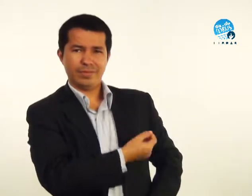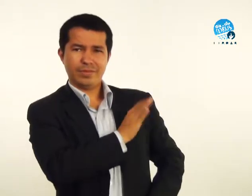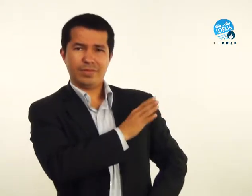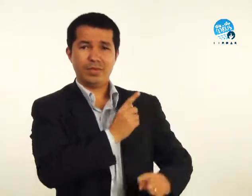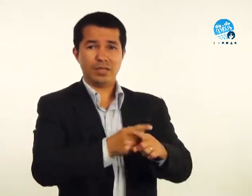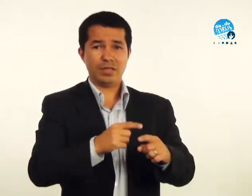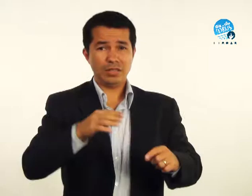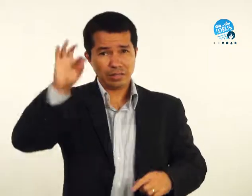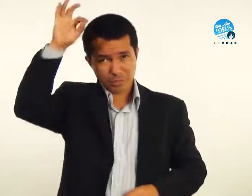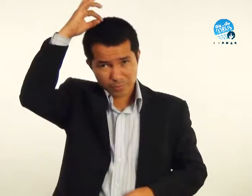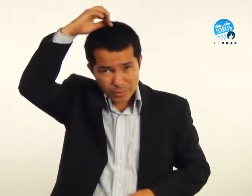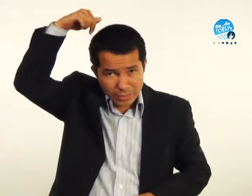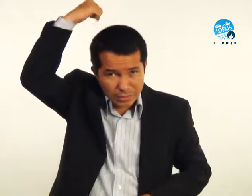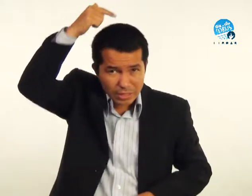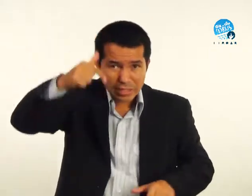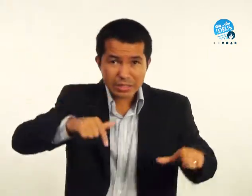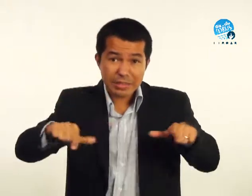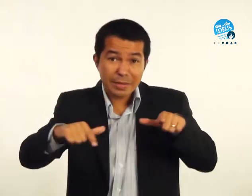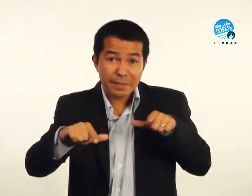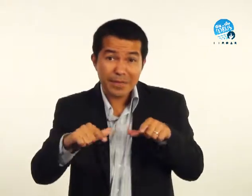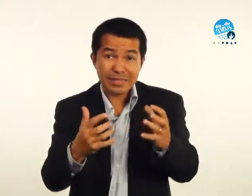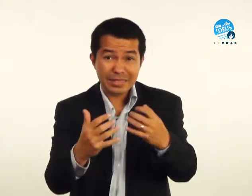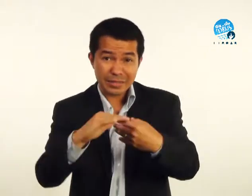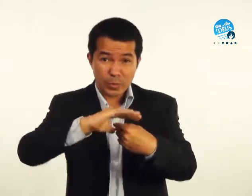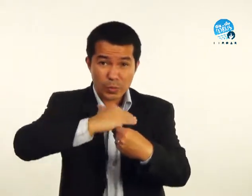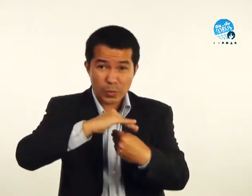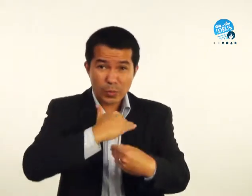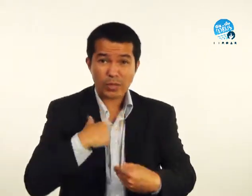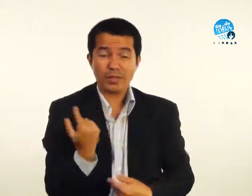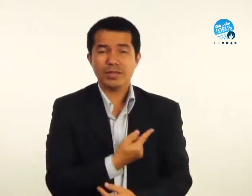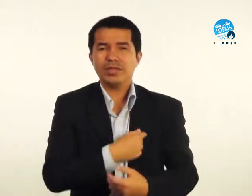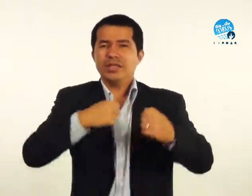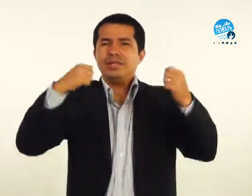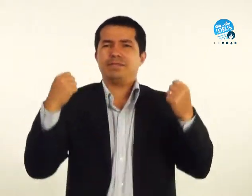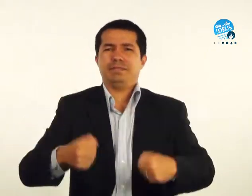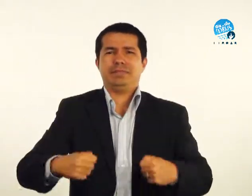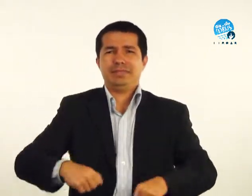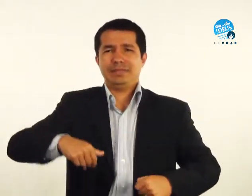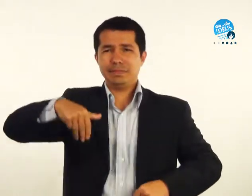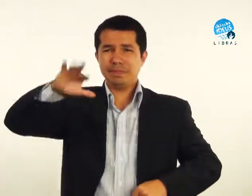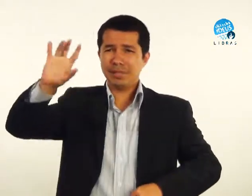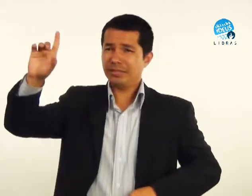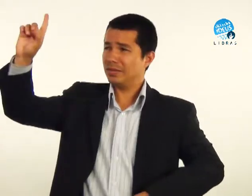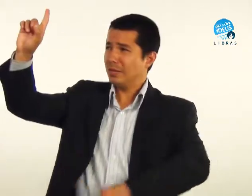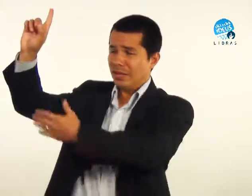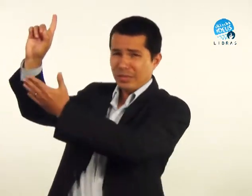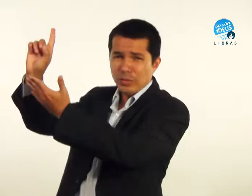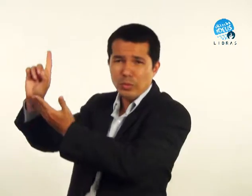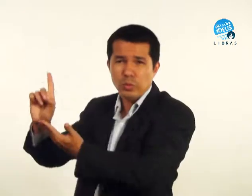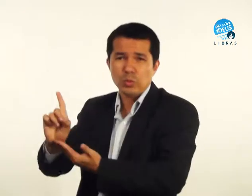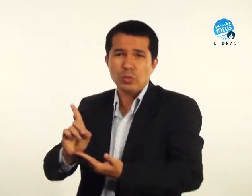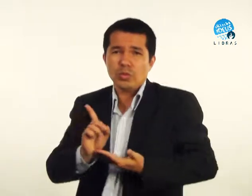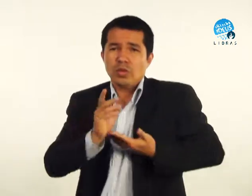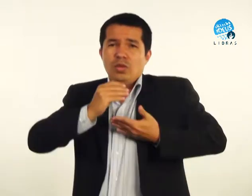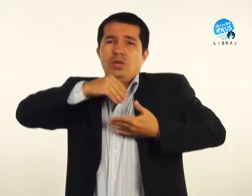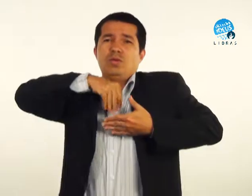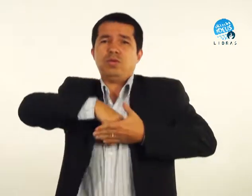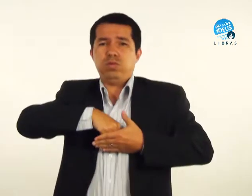foi coincidência, foi trabalho do Espírito Santo nos convencendo das nossas necessidades e de que nós precisamos de uma infusão